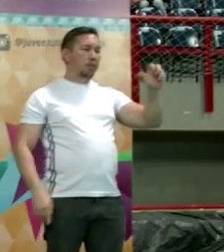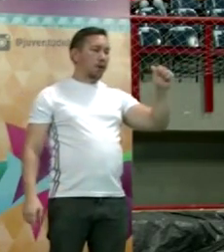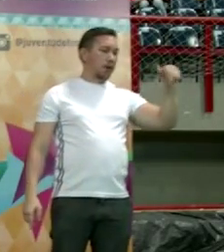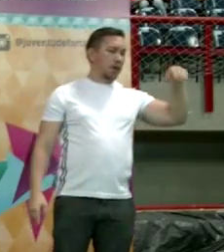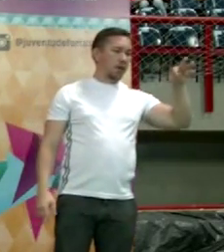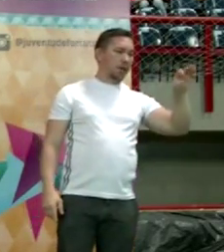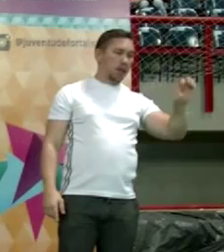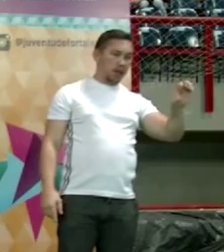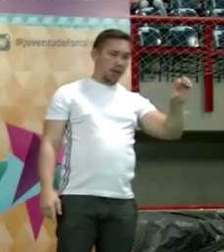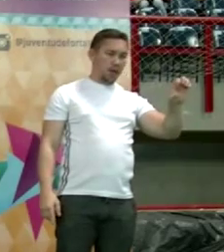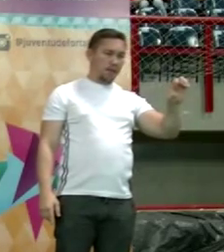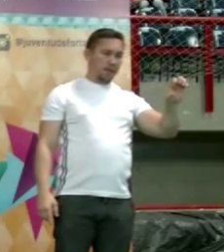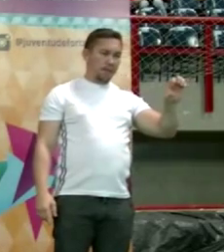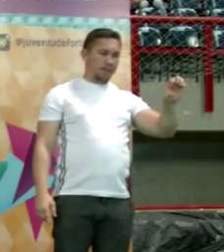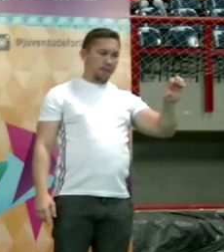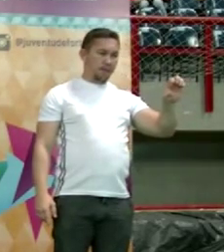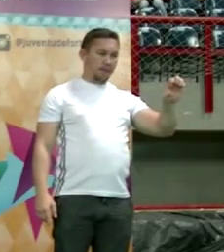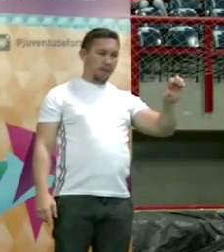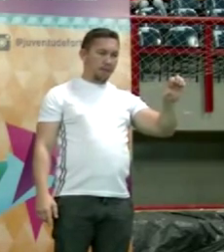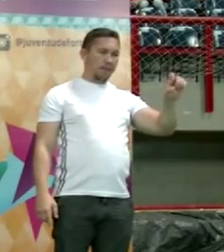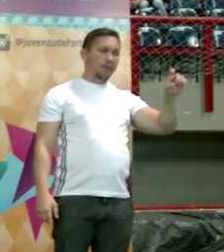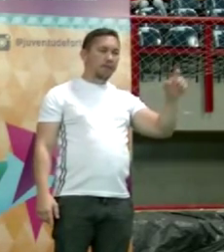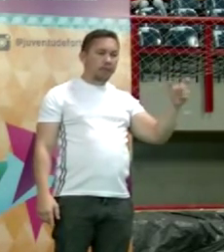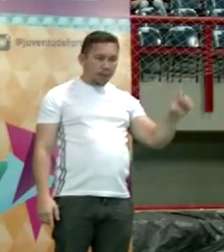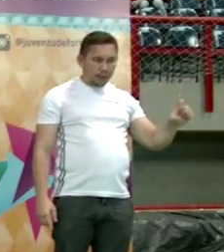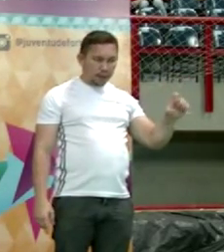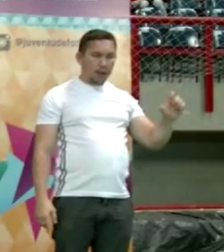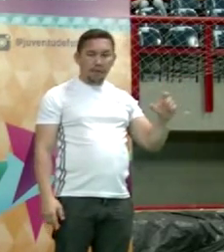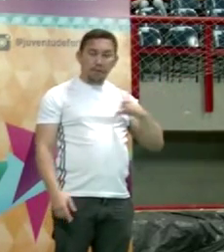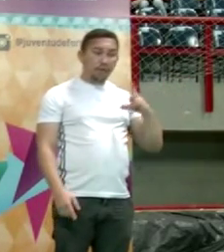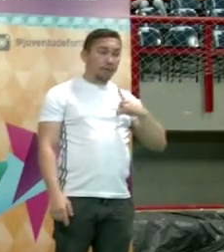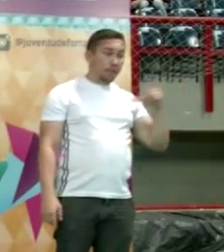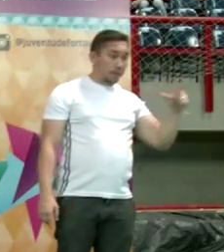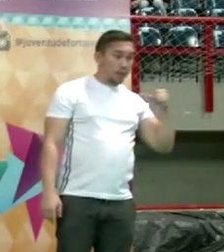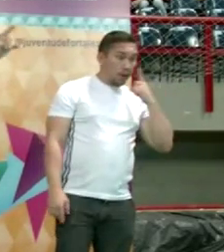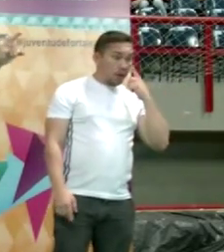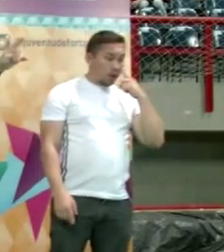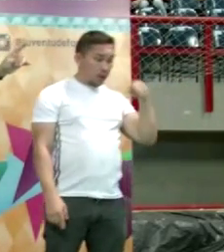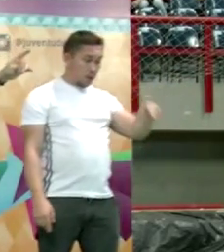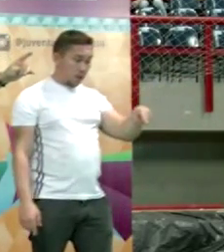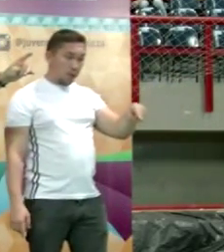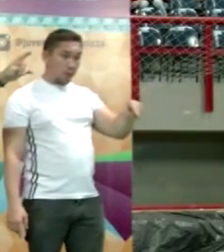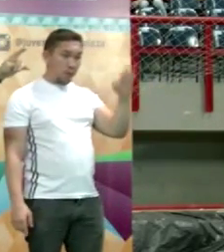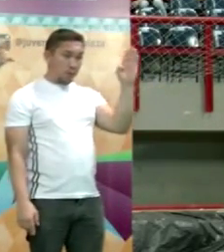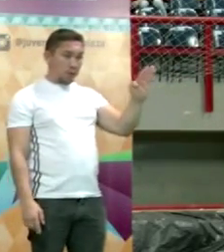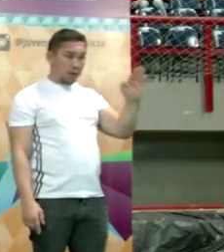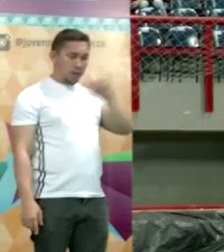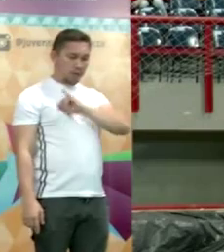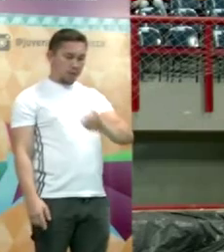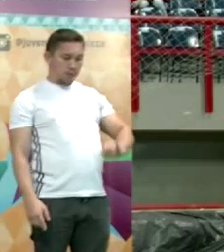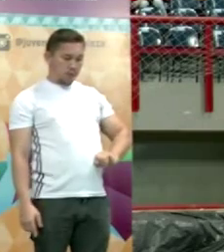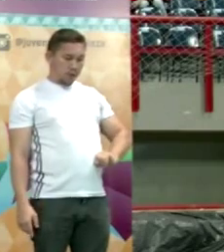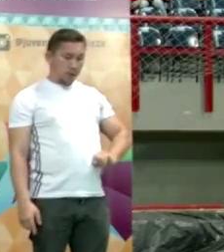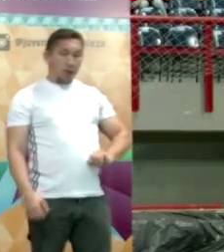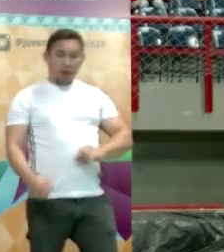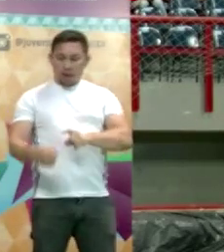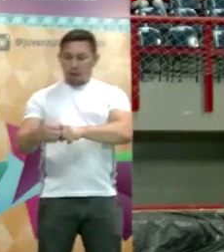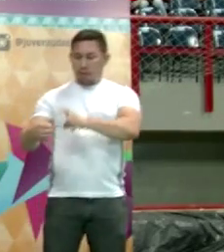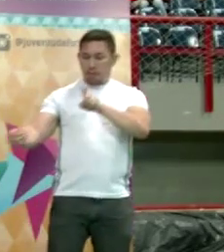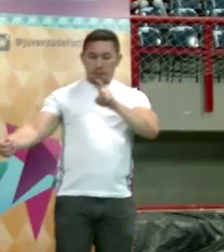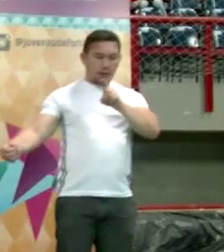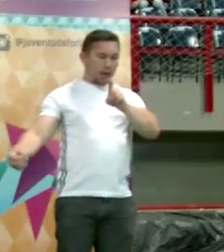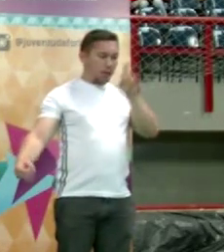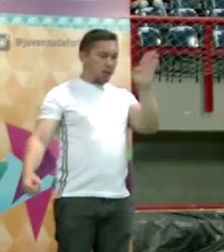Plantation. Brasil passa a ser império depois da